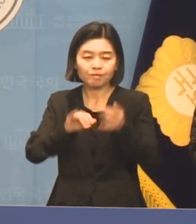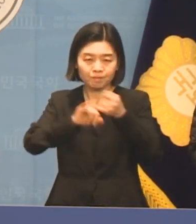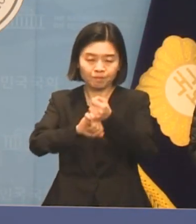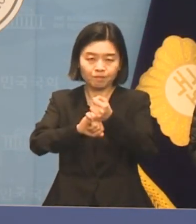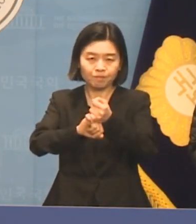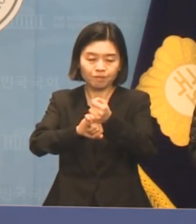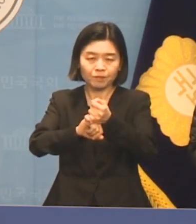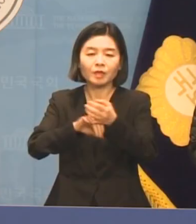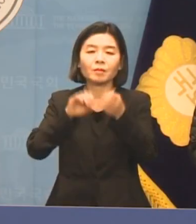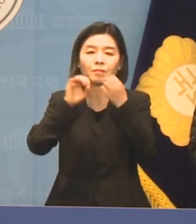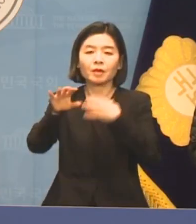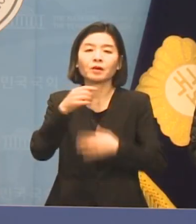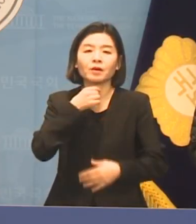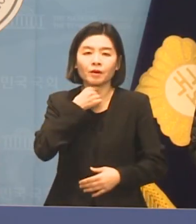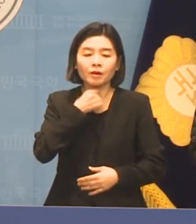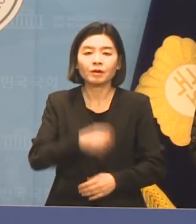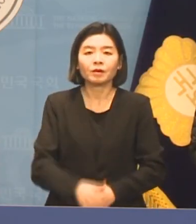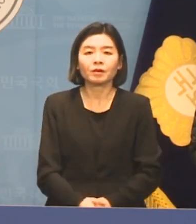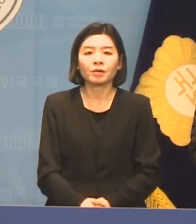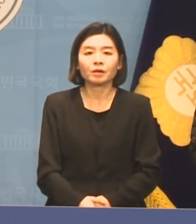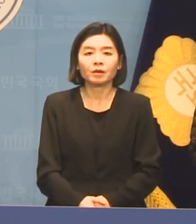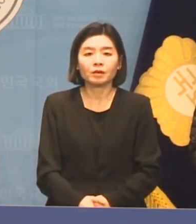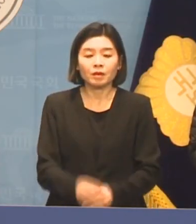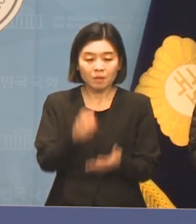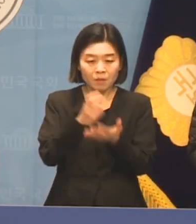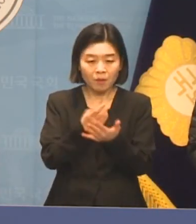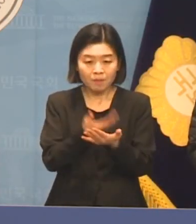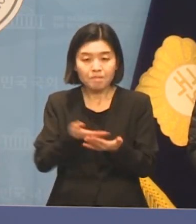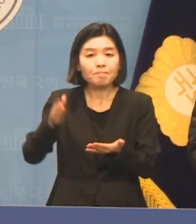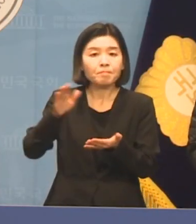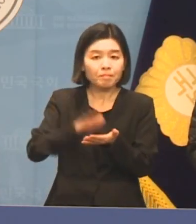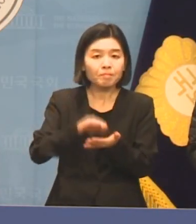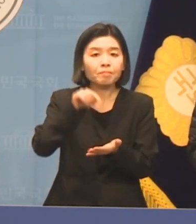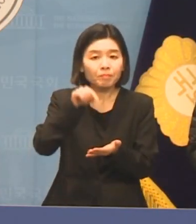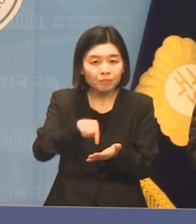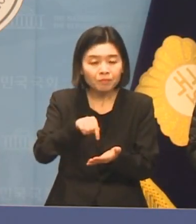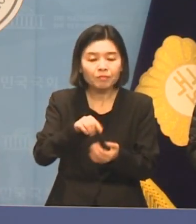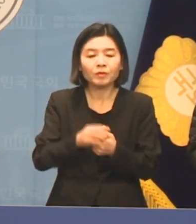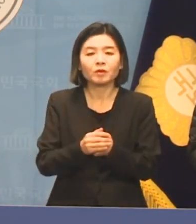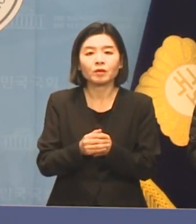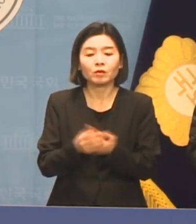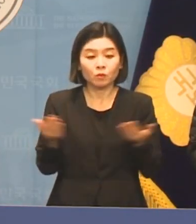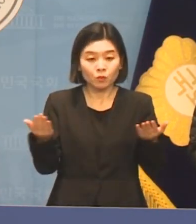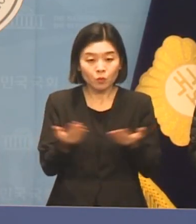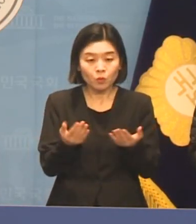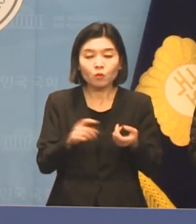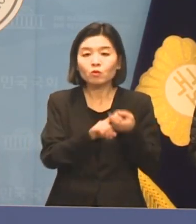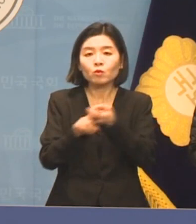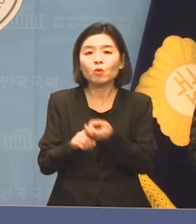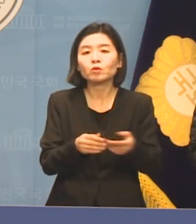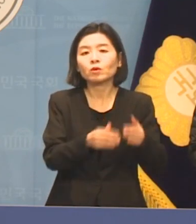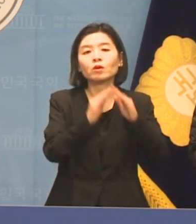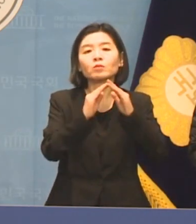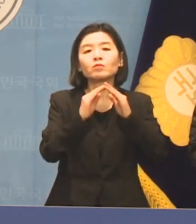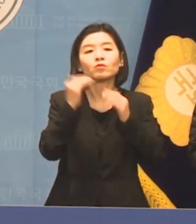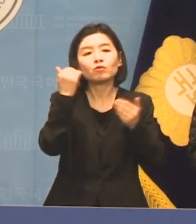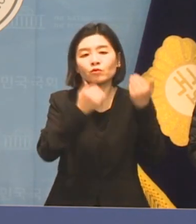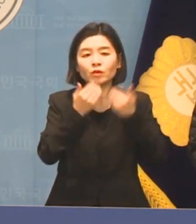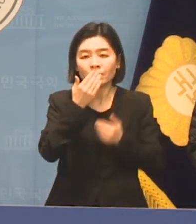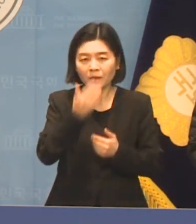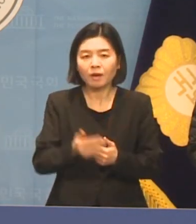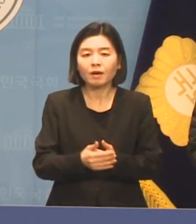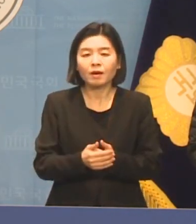있습니다. 노조법 개정을 통해 어느 누구나 노조를 설립하고 진짜 사장